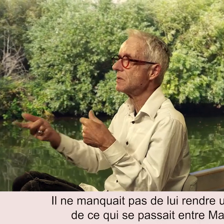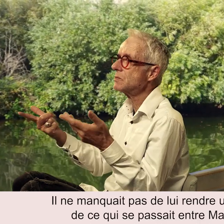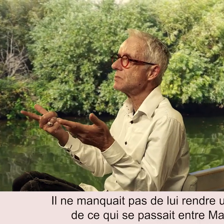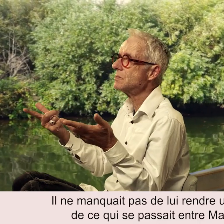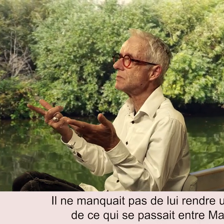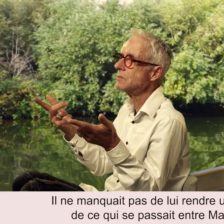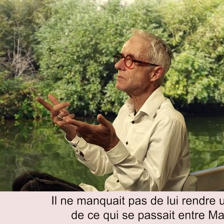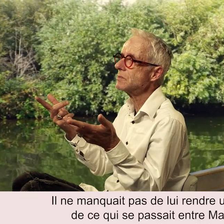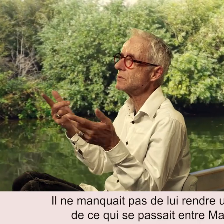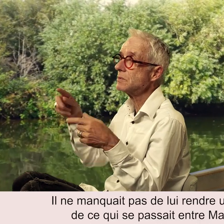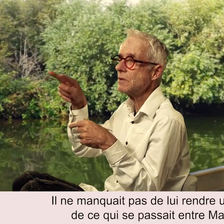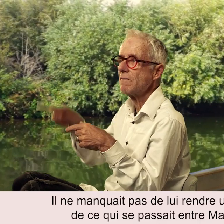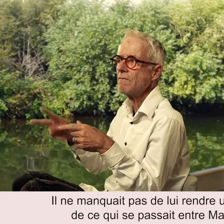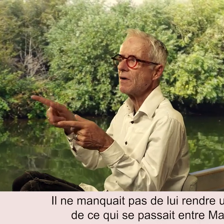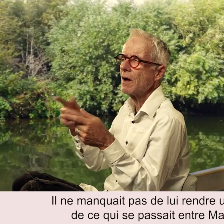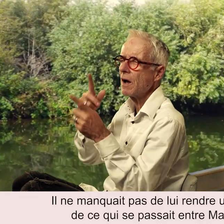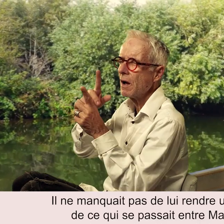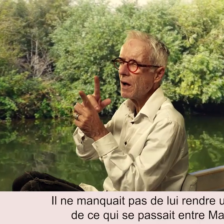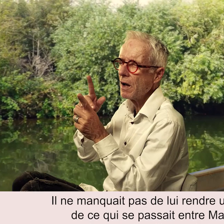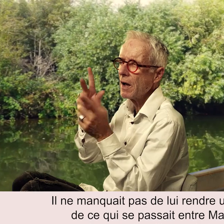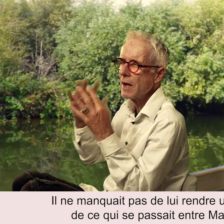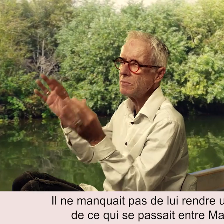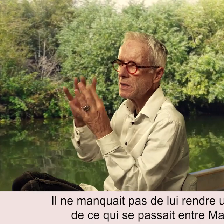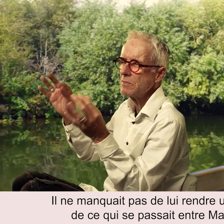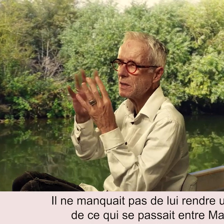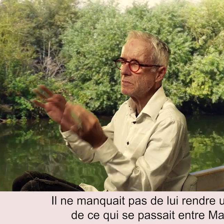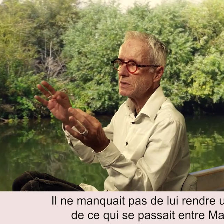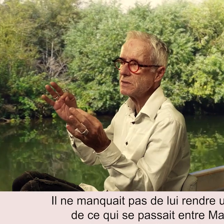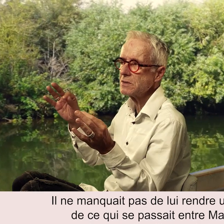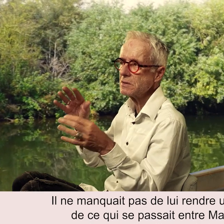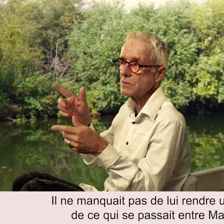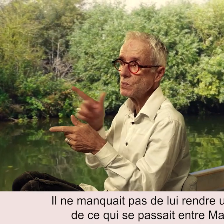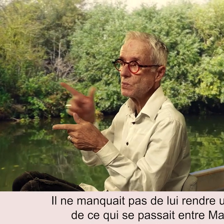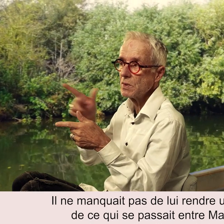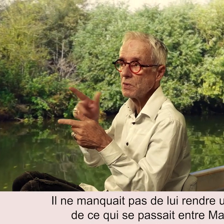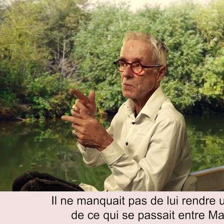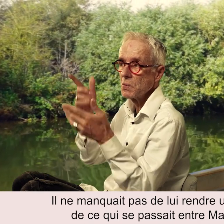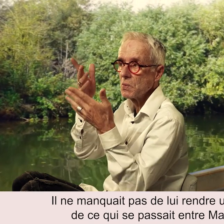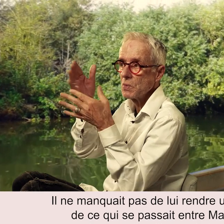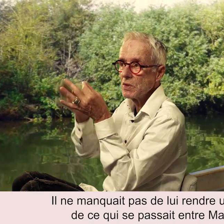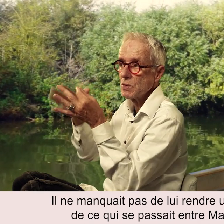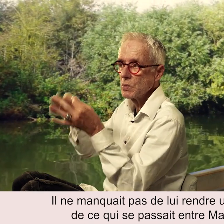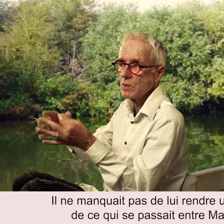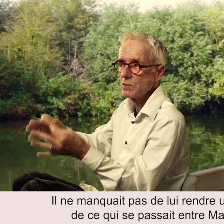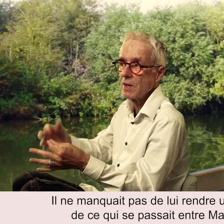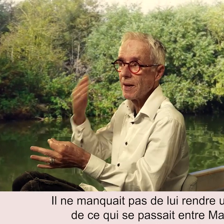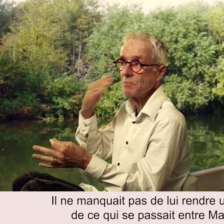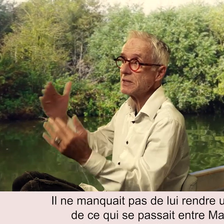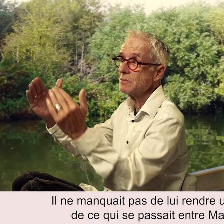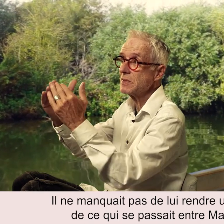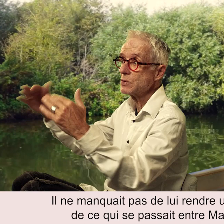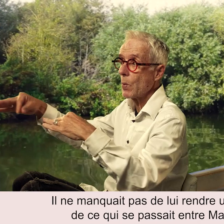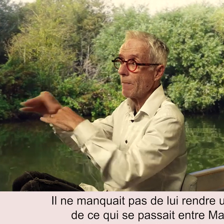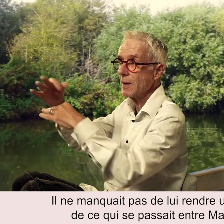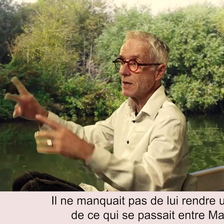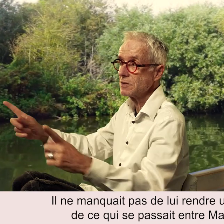Il ne manquait pas de lui rendre un compte exact de ce qui se passait entre madame et lui. Et la nouvelle alliance de leur maison leur donnait